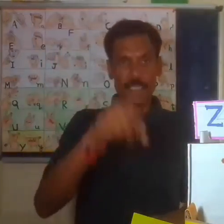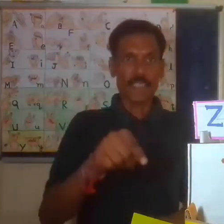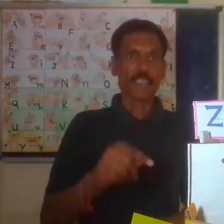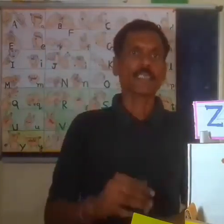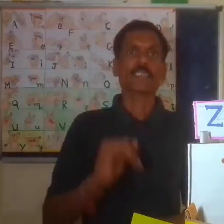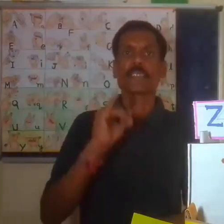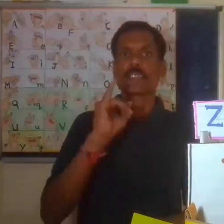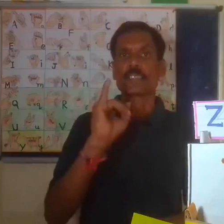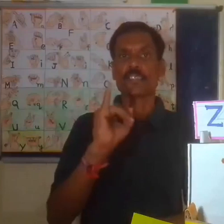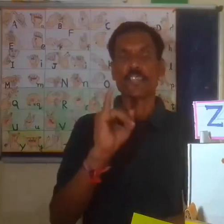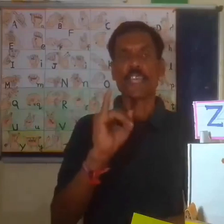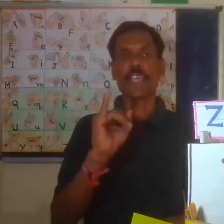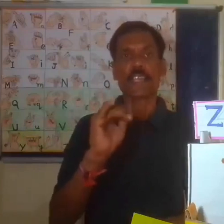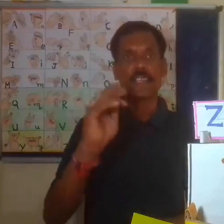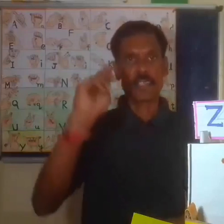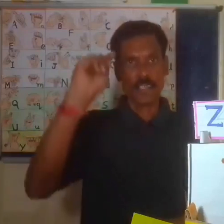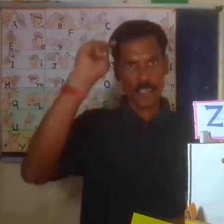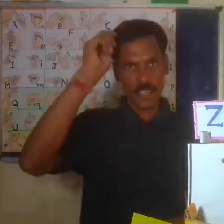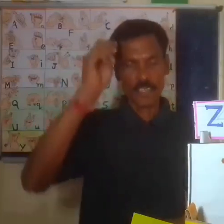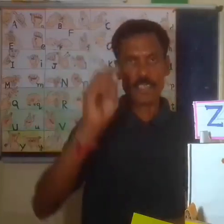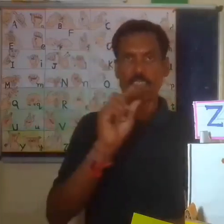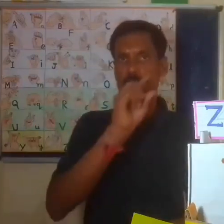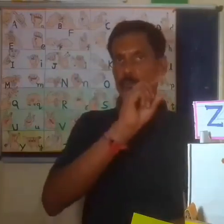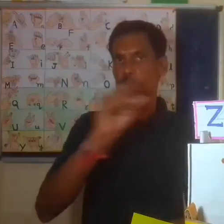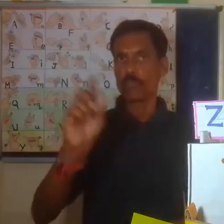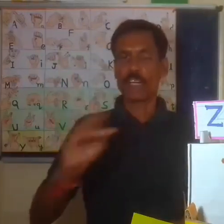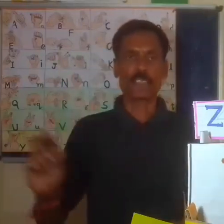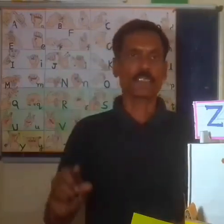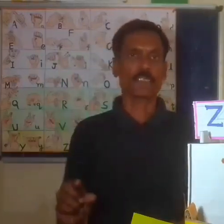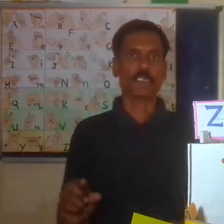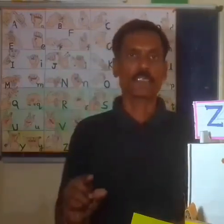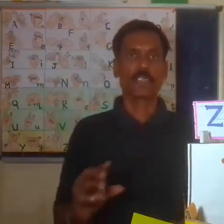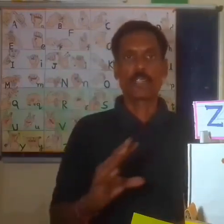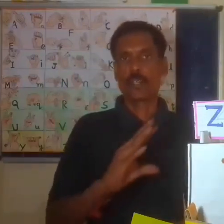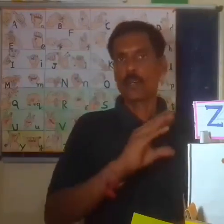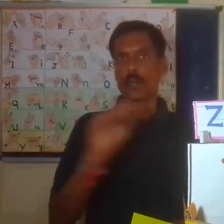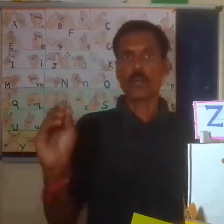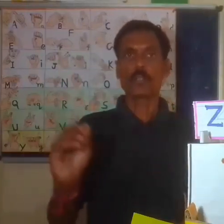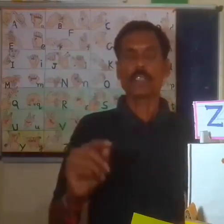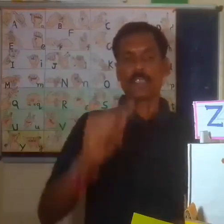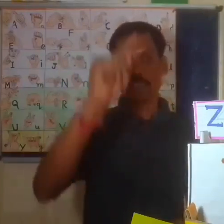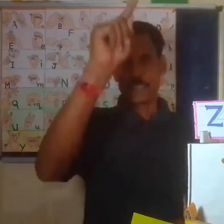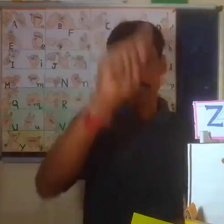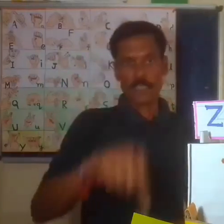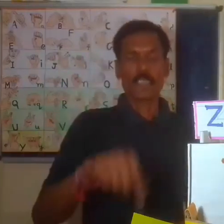यही छह इंग्लिश वर्ड्स और